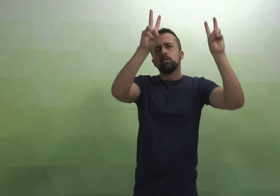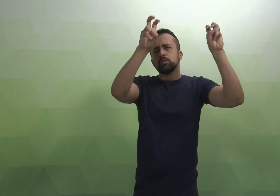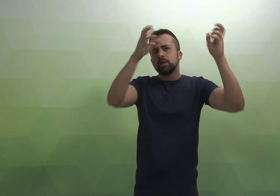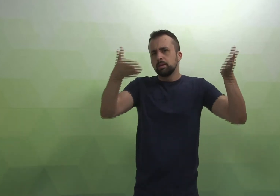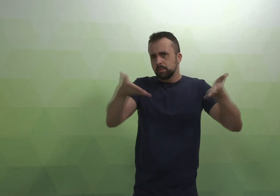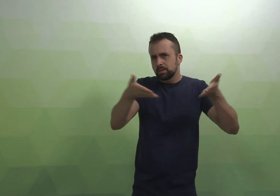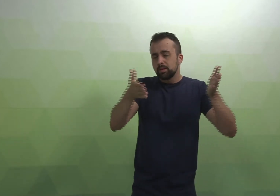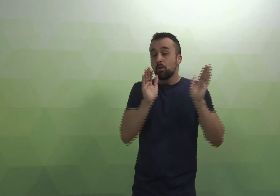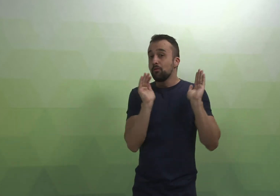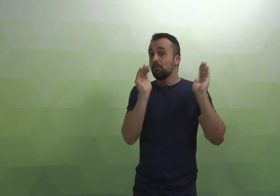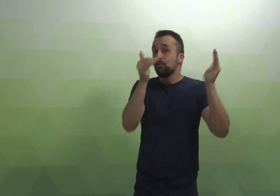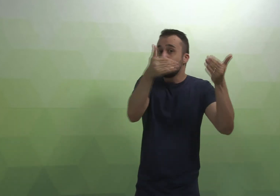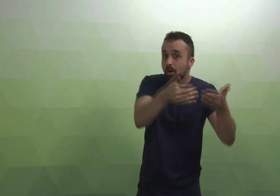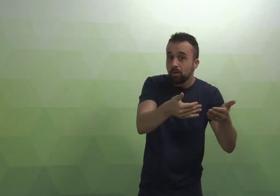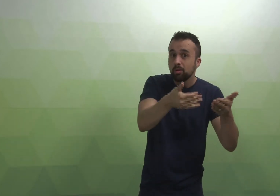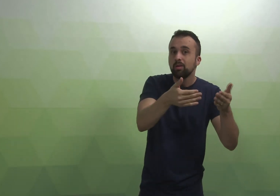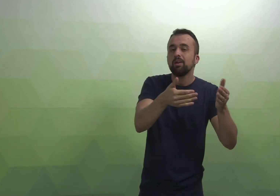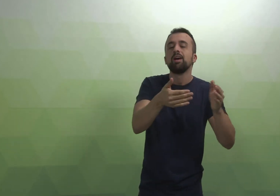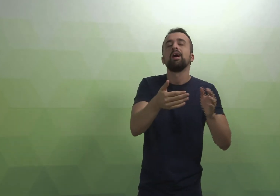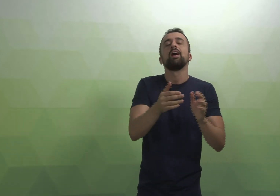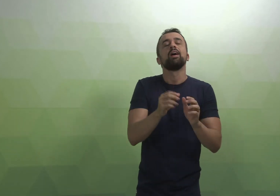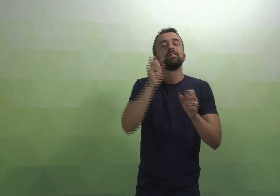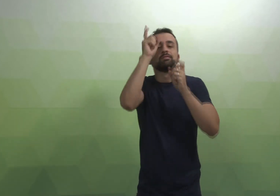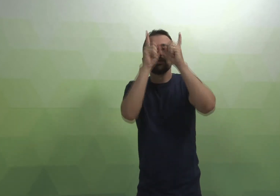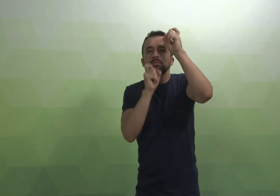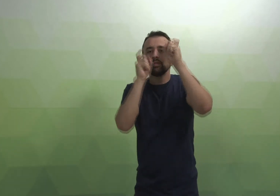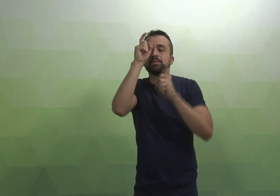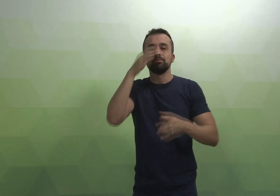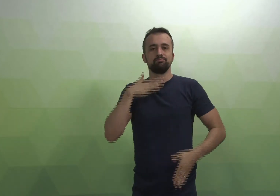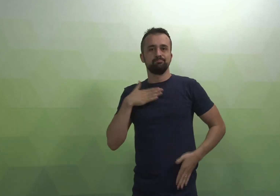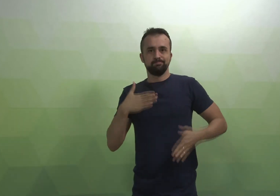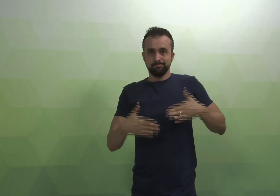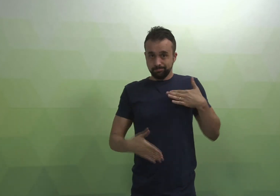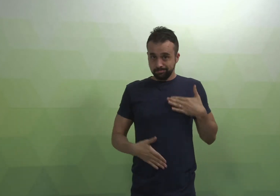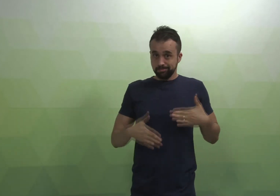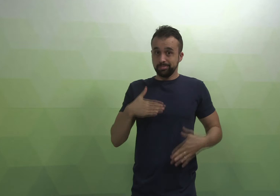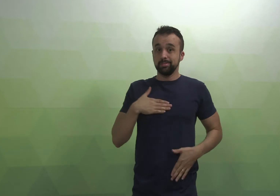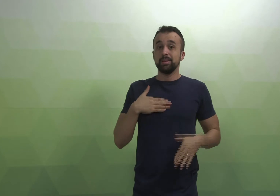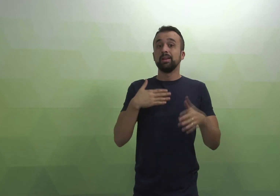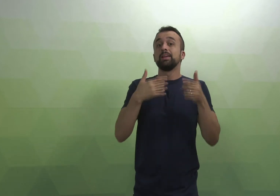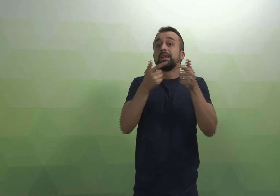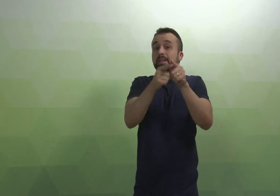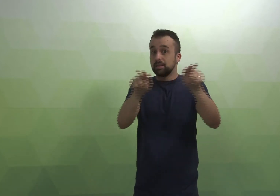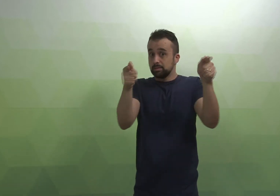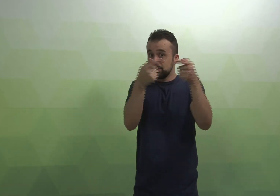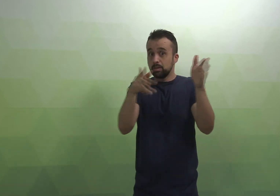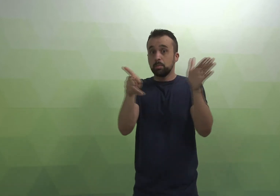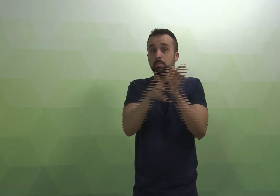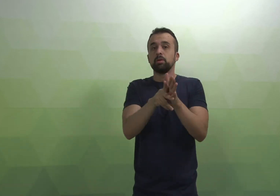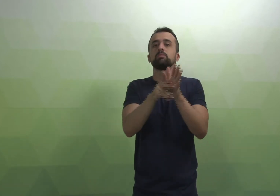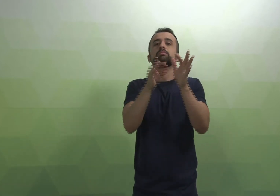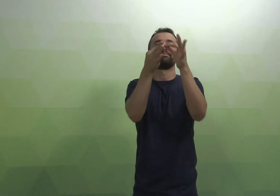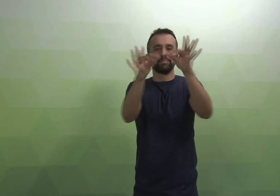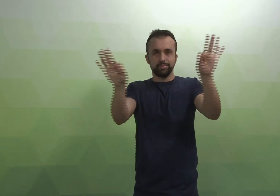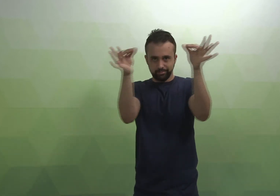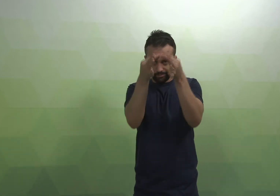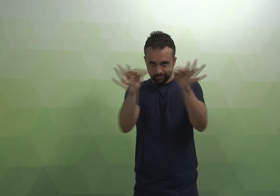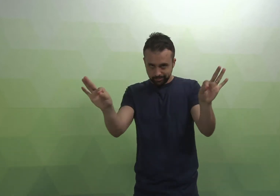Não se esqueçam que o nosso tema, foco, é sempre as expressões não manuais gramaticais